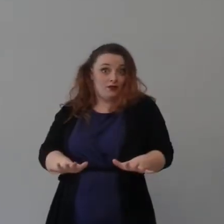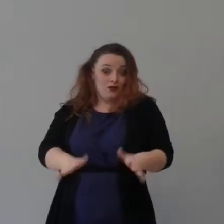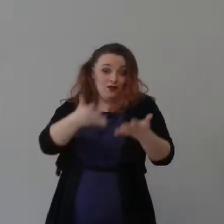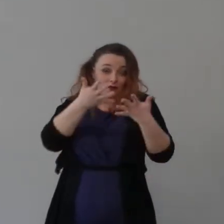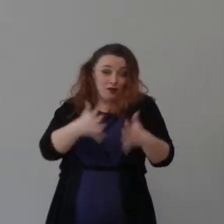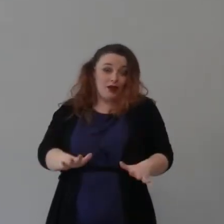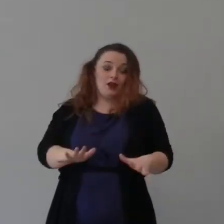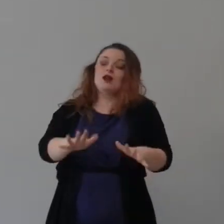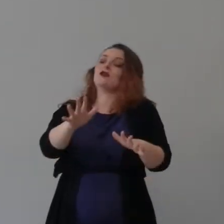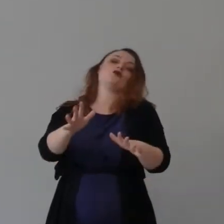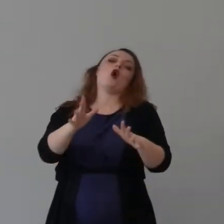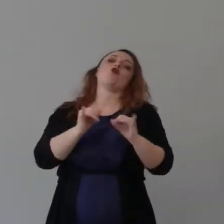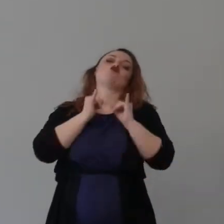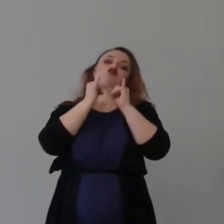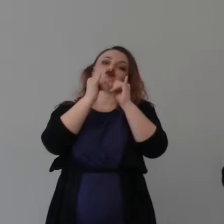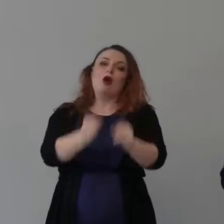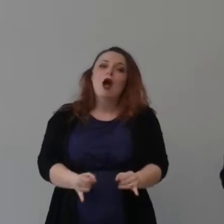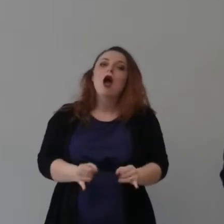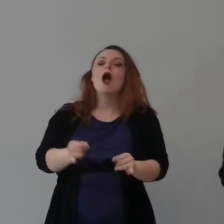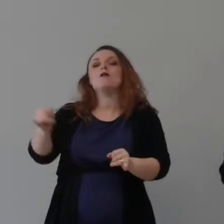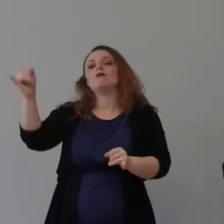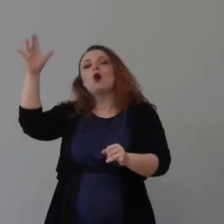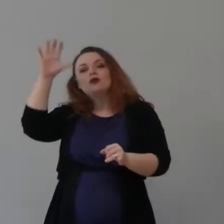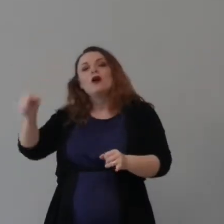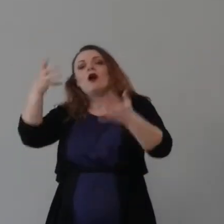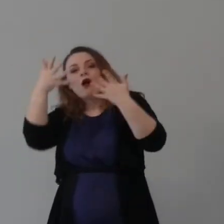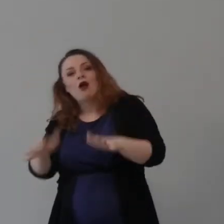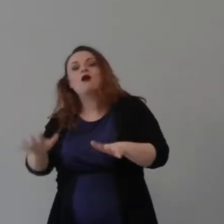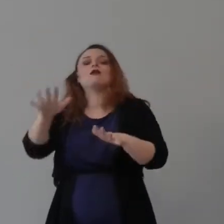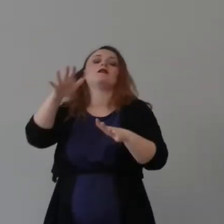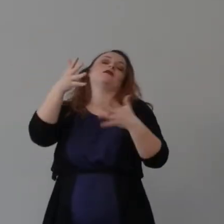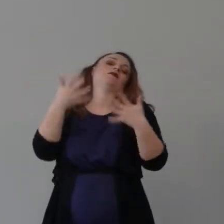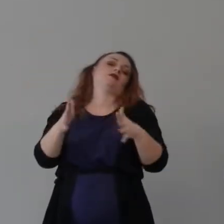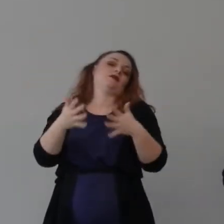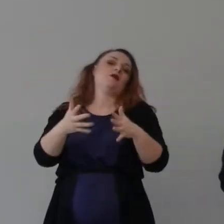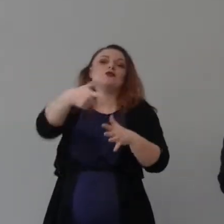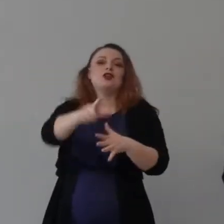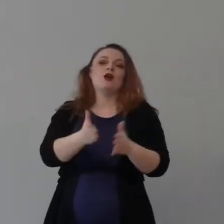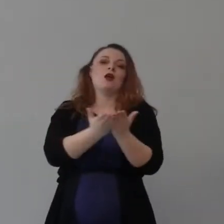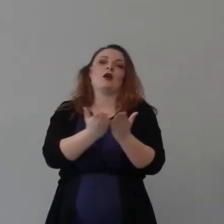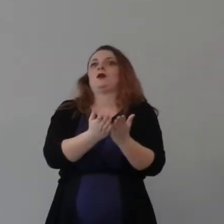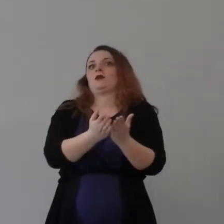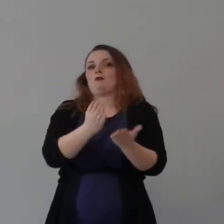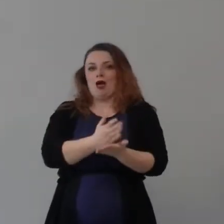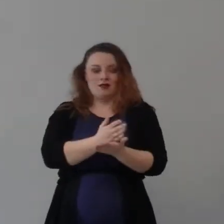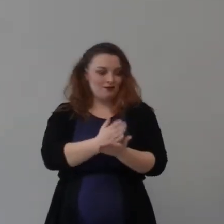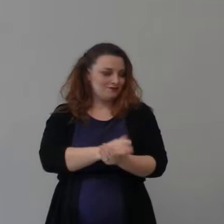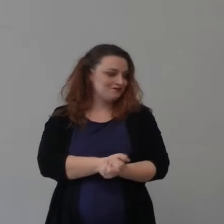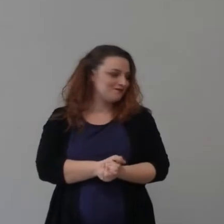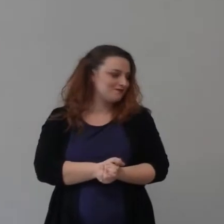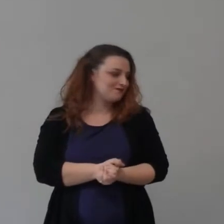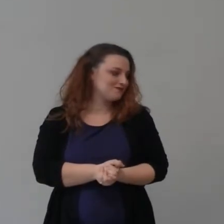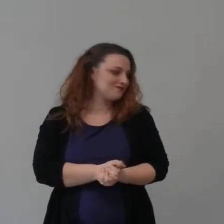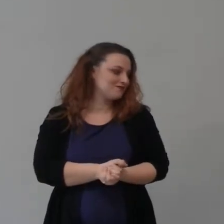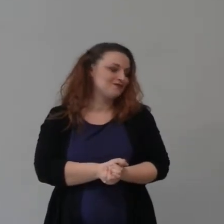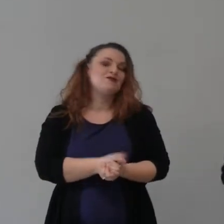dell'obbligo e poi dalla scuola, dal liceo e poi dall'università, perché non ce la facciamo più a studiare. Poi quando ne